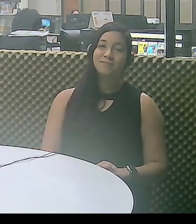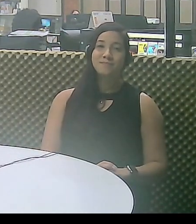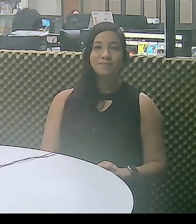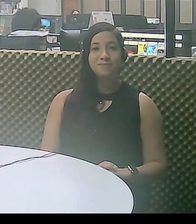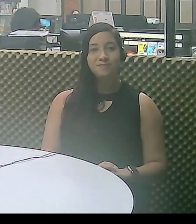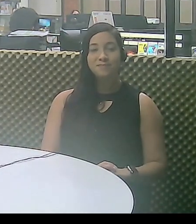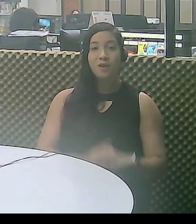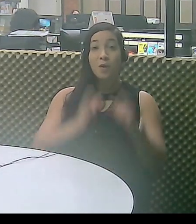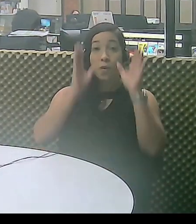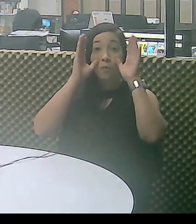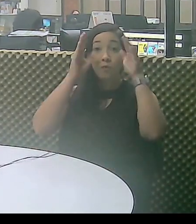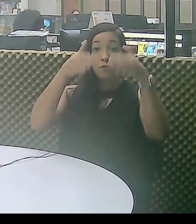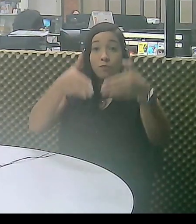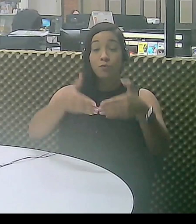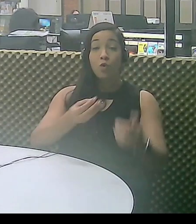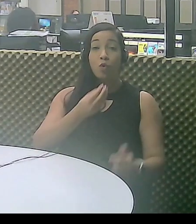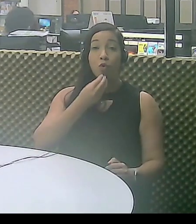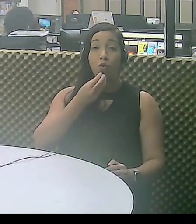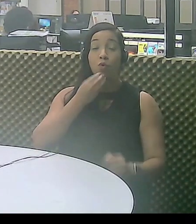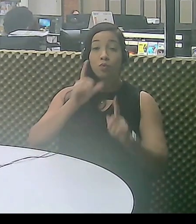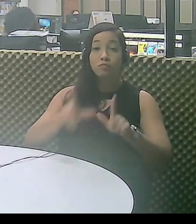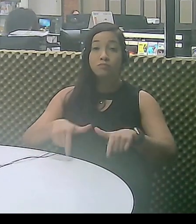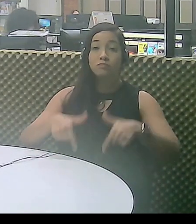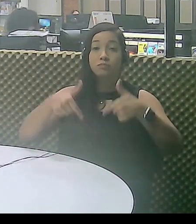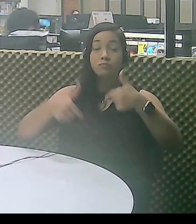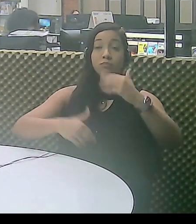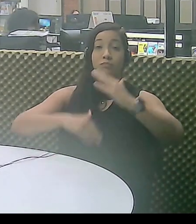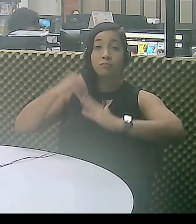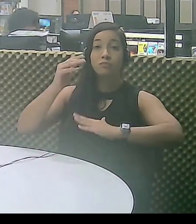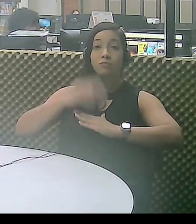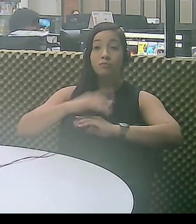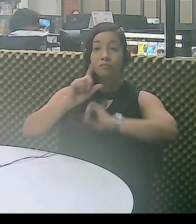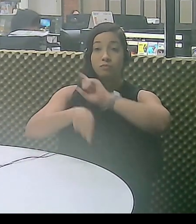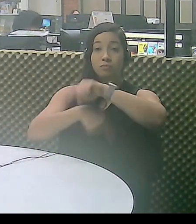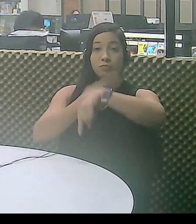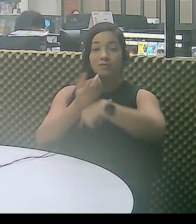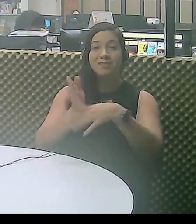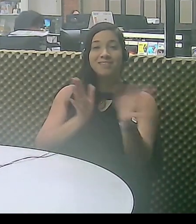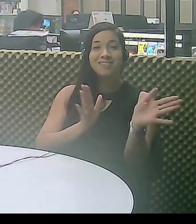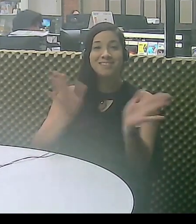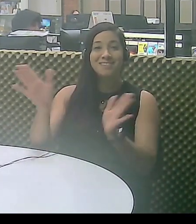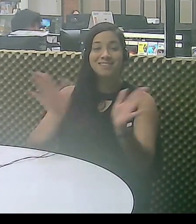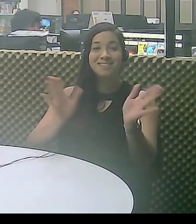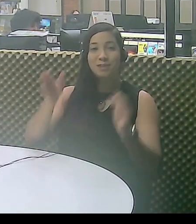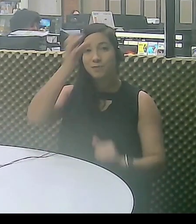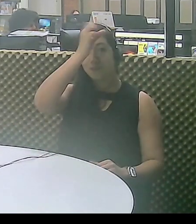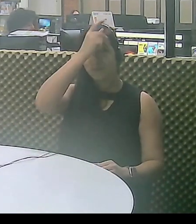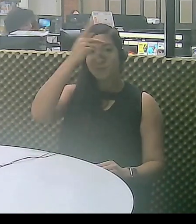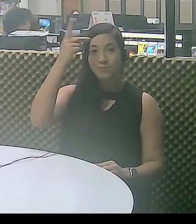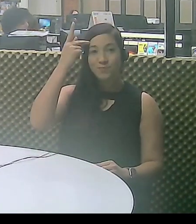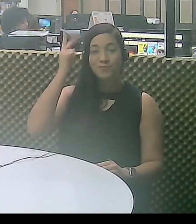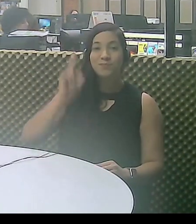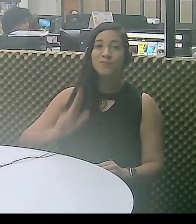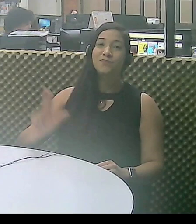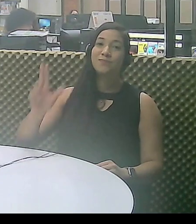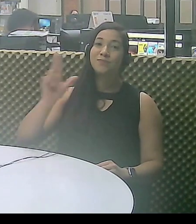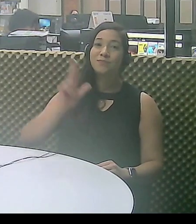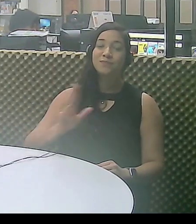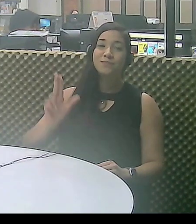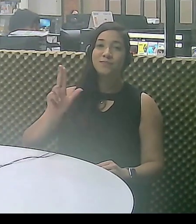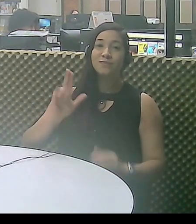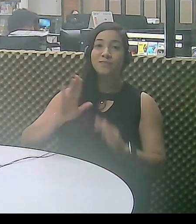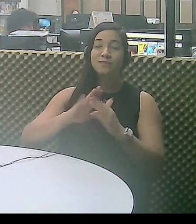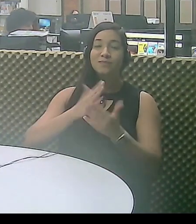Com ênfase nas oportunidades de atuação profissional e inovação em acessibilidade, a Prefeitura de Uberlândia, por meio